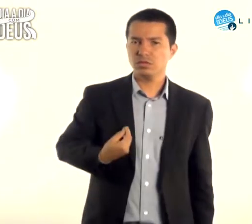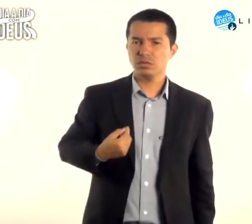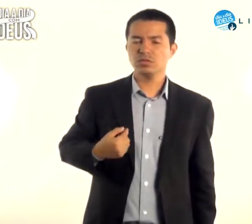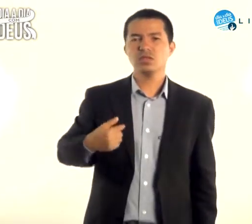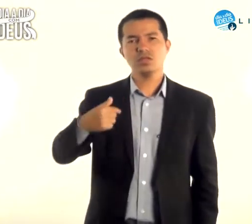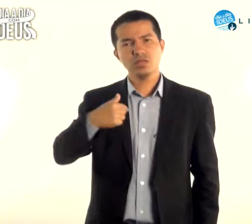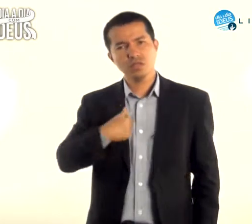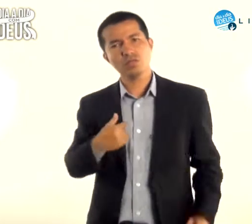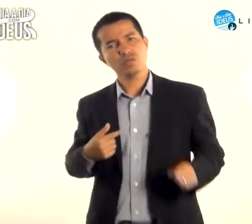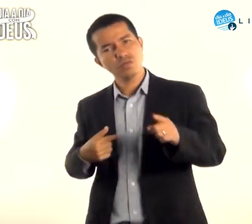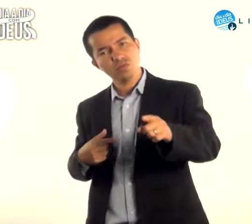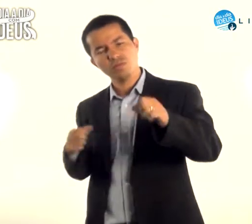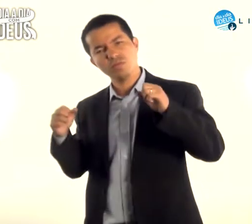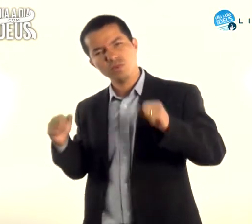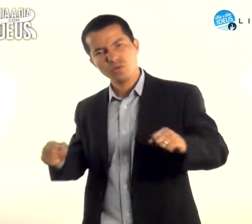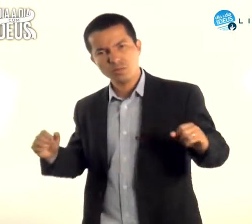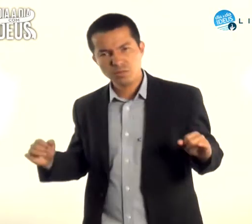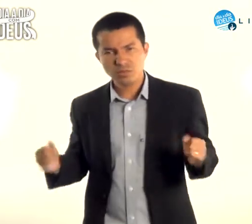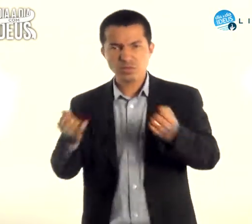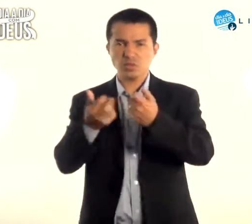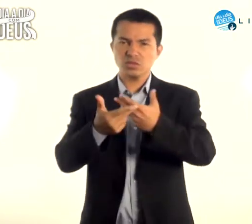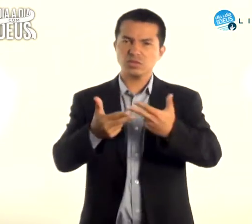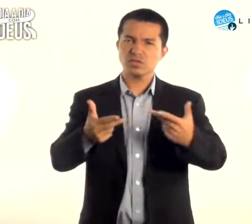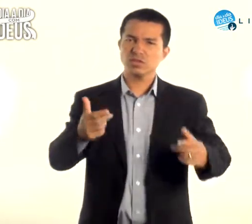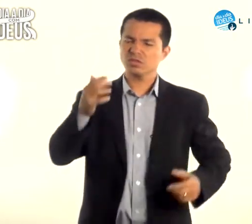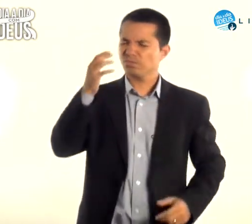coisas lindas, maravilhosas que Ele tem.